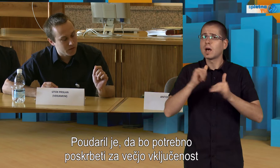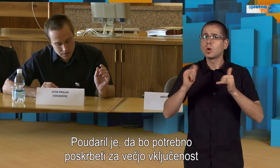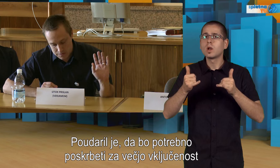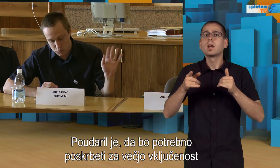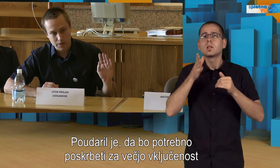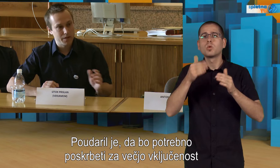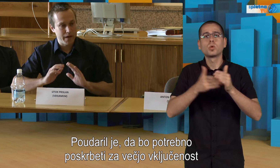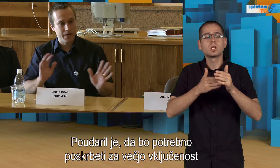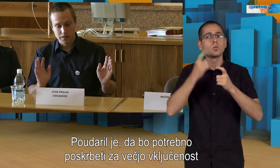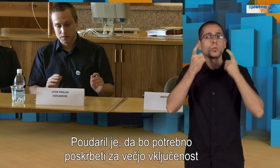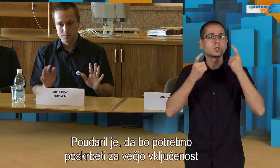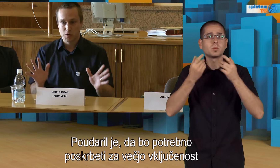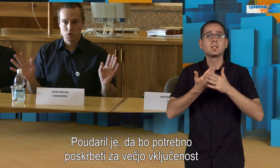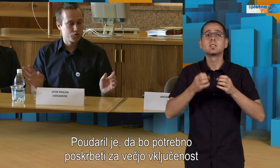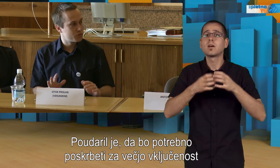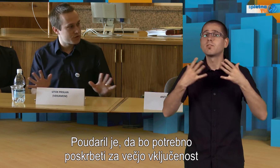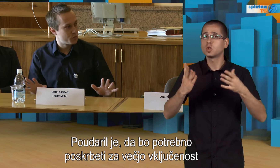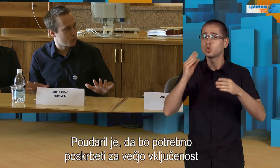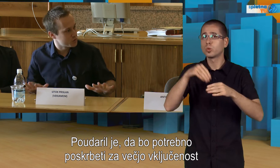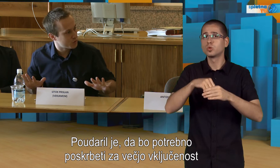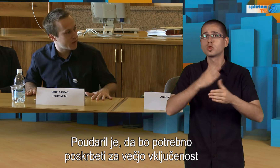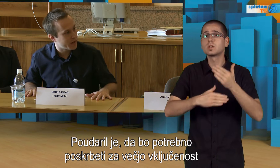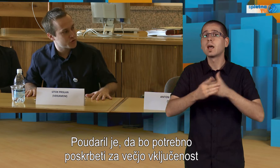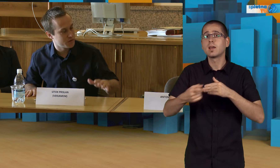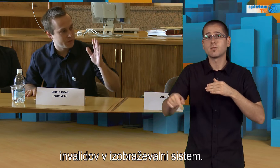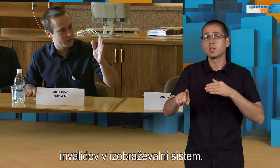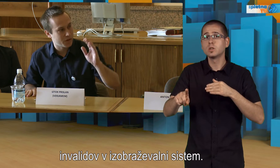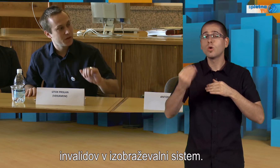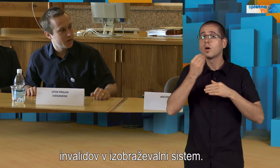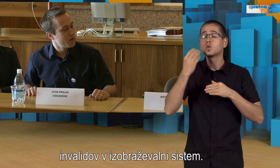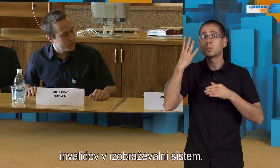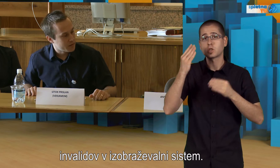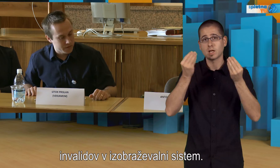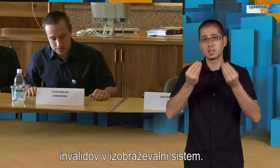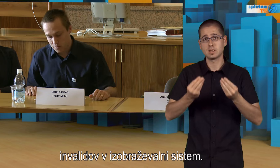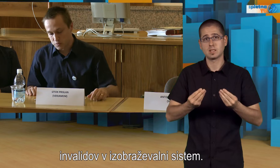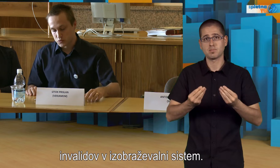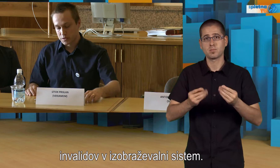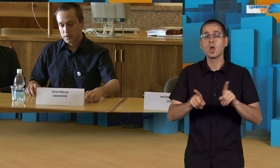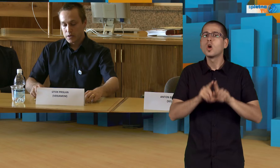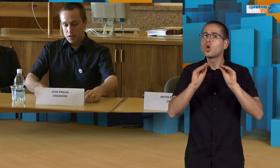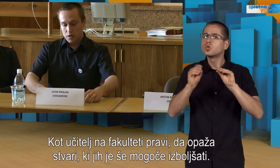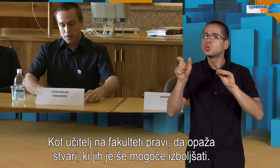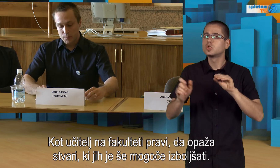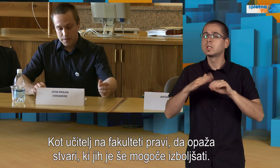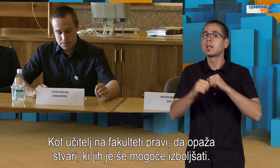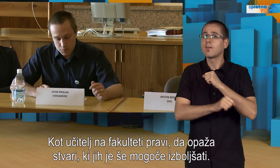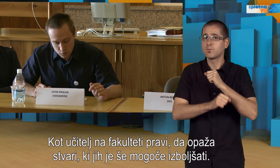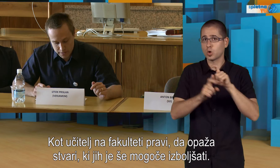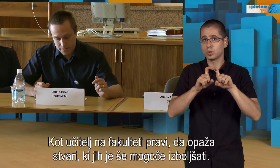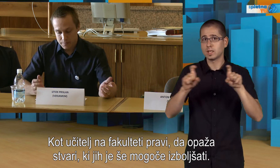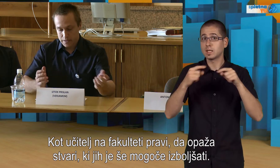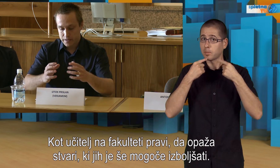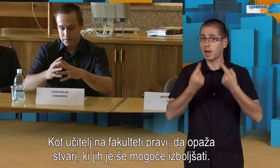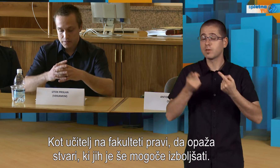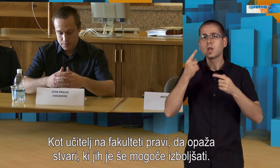Poudaril je, da bo potrebno poskrbeti za večjo vključenost invalidov v izobraževalni sistem. Kot učitelj na fakulteti pravi, da